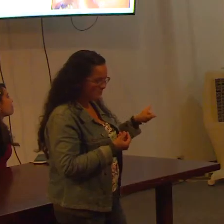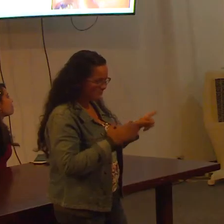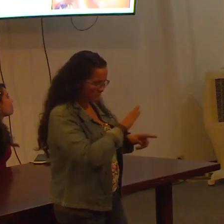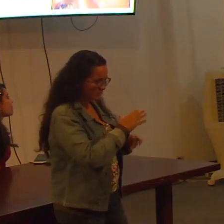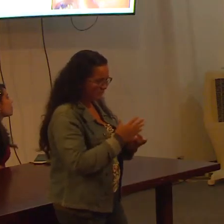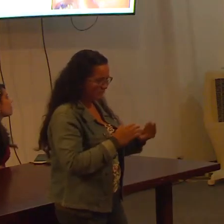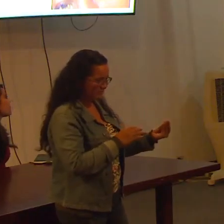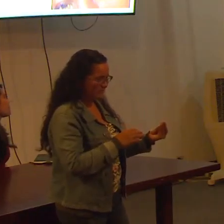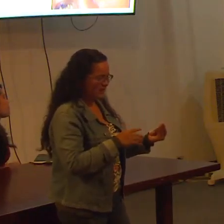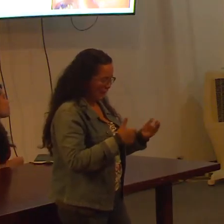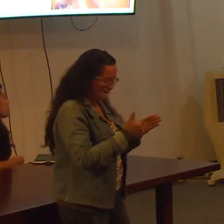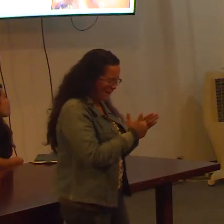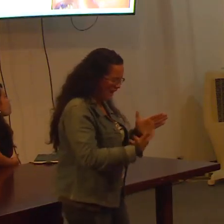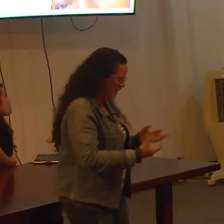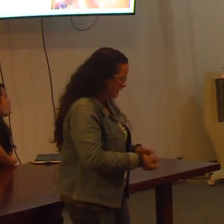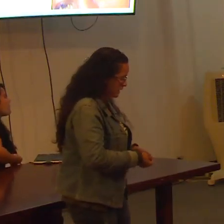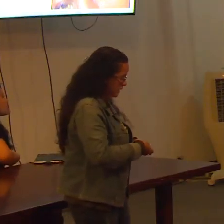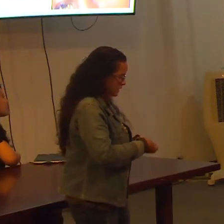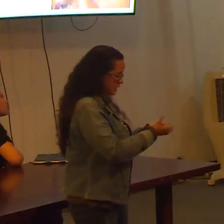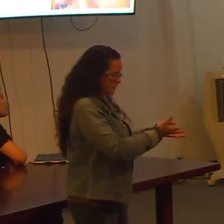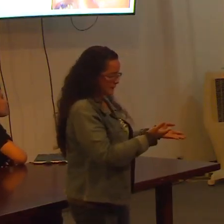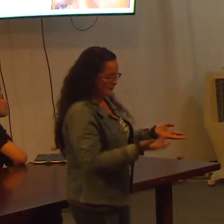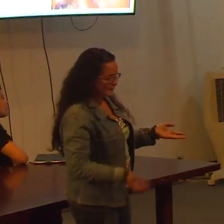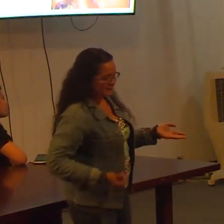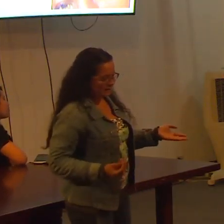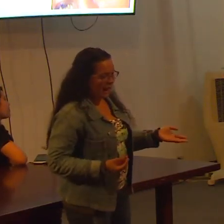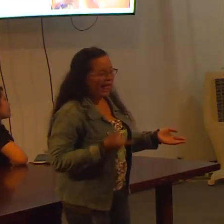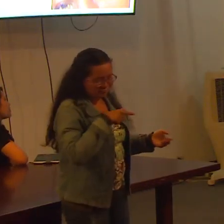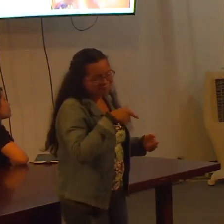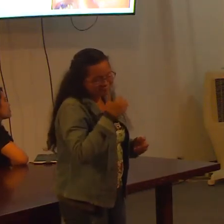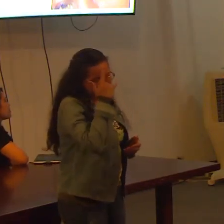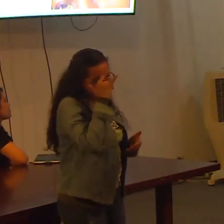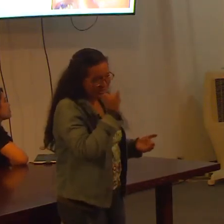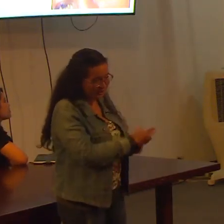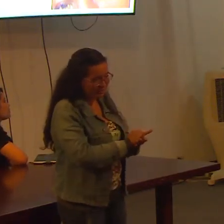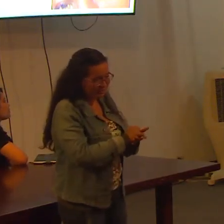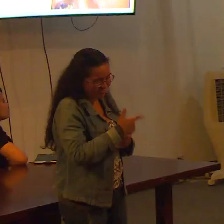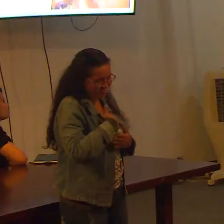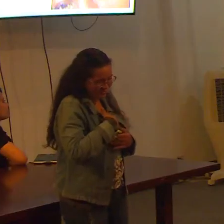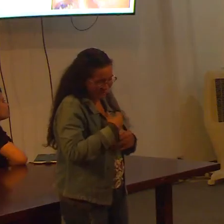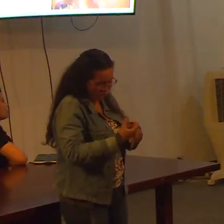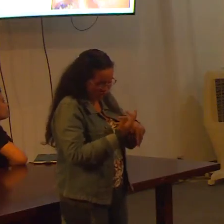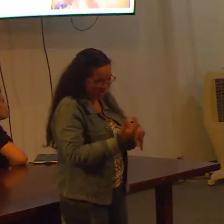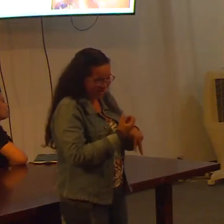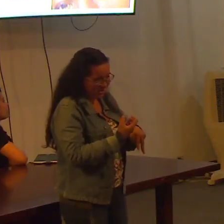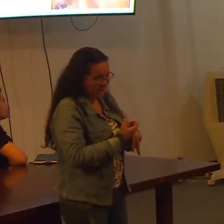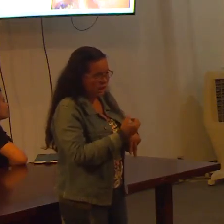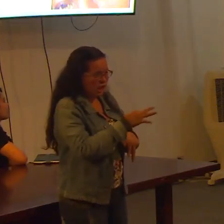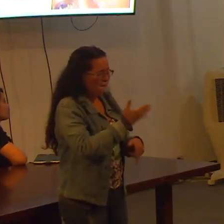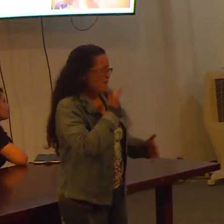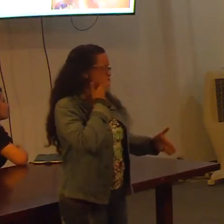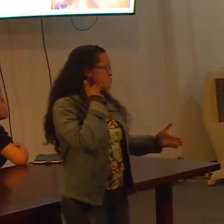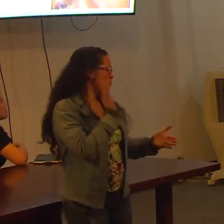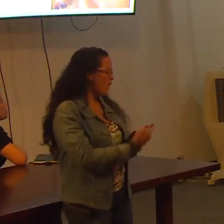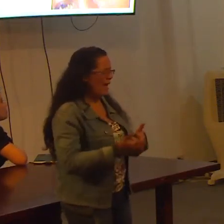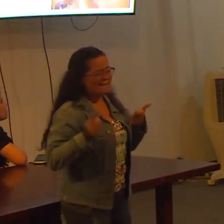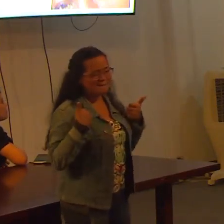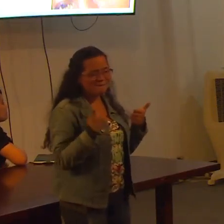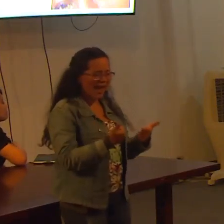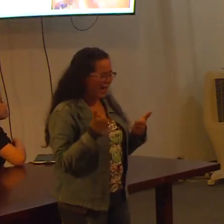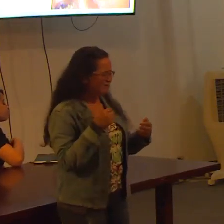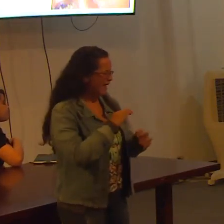que llevábamos. Pero yo creo que de esto se trata el ser docente, no decir siempre lo bueno que nos va, que todo